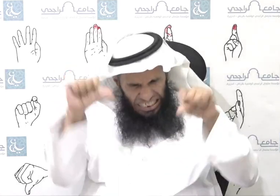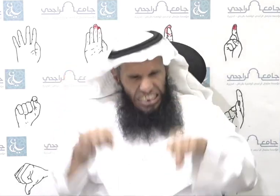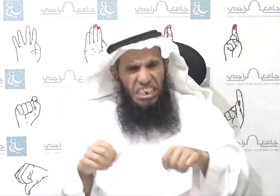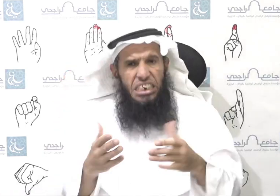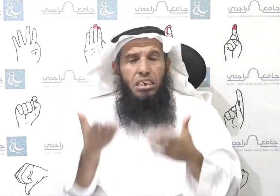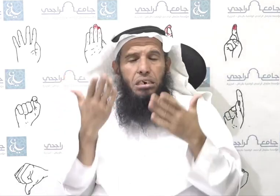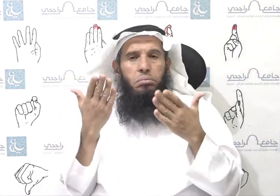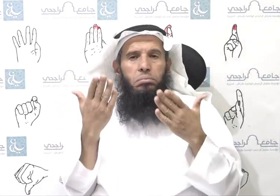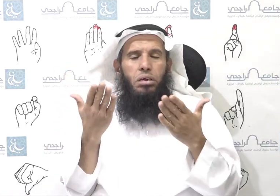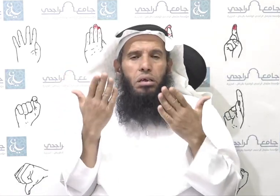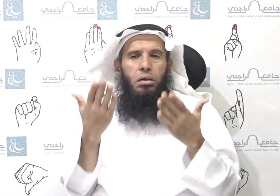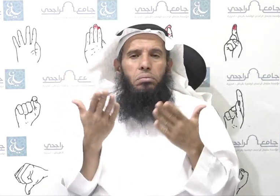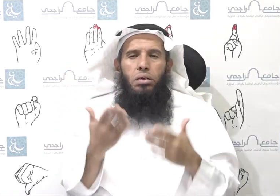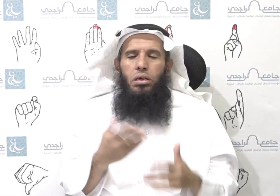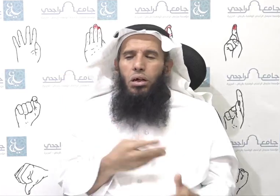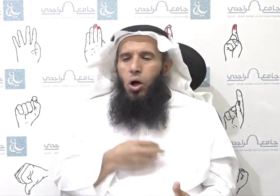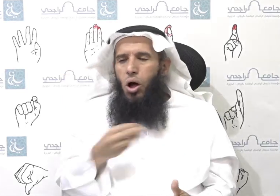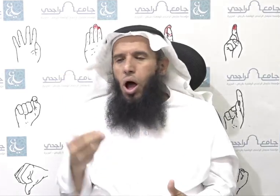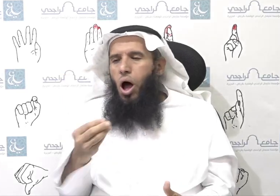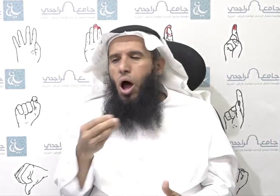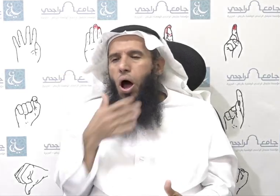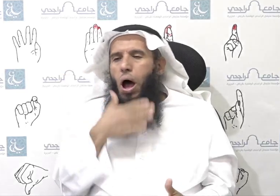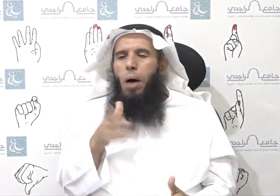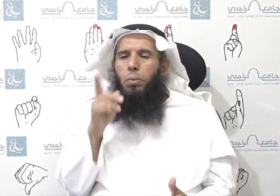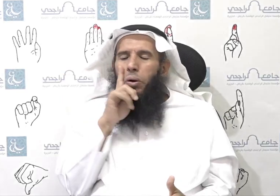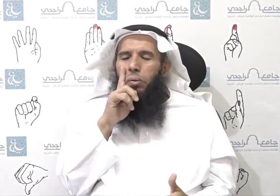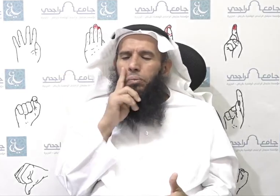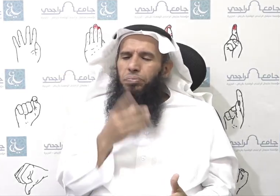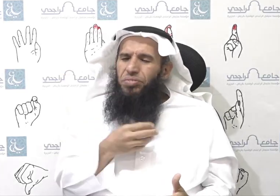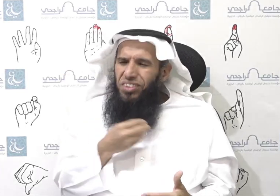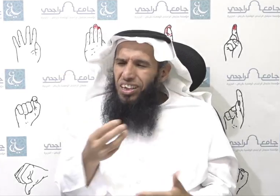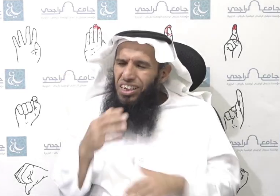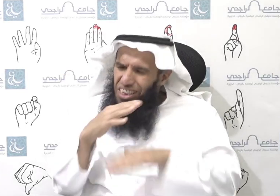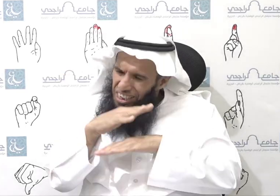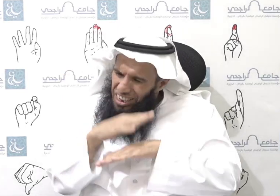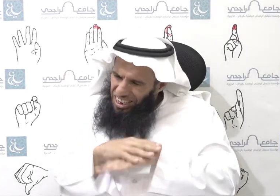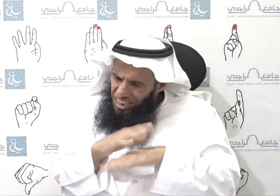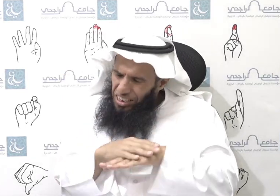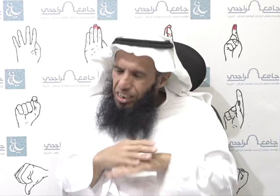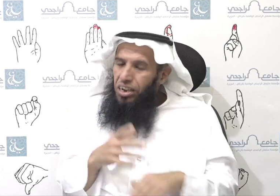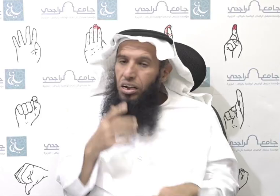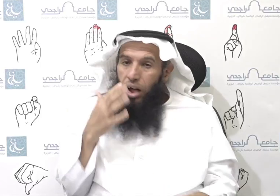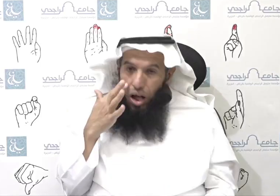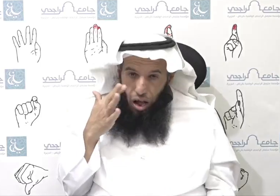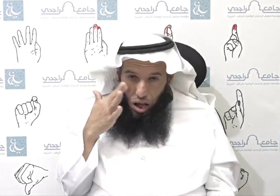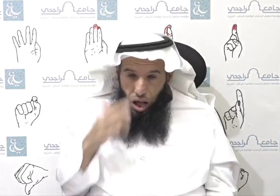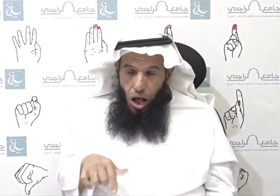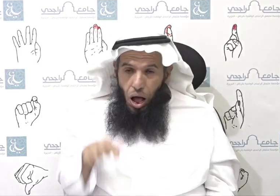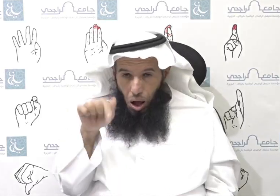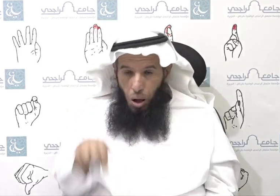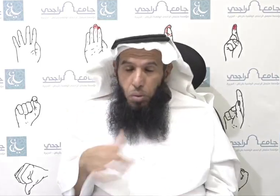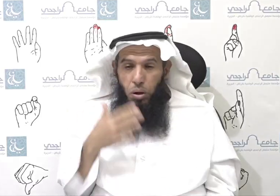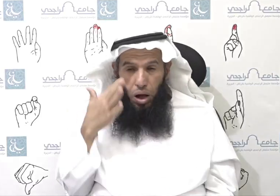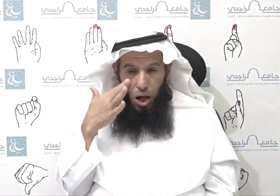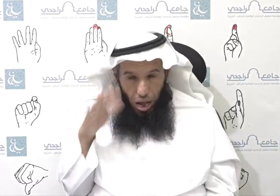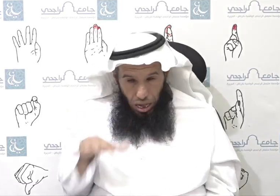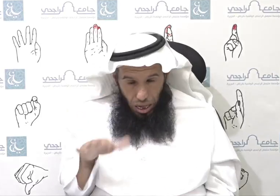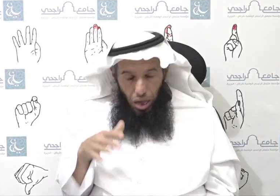ارزقنا بر آبائنا وأمهاتنا. اللهم من كان منهم على قيد الحياة فمتعه بسمعه